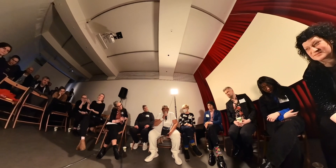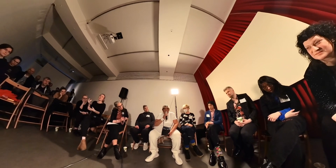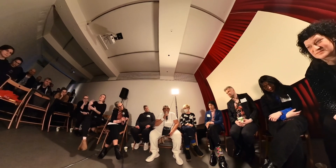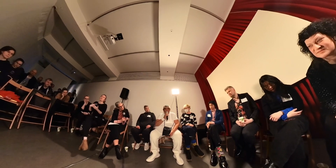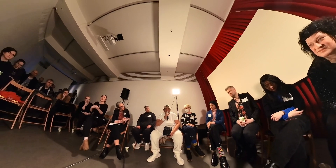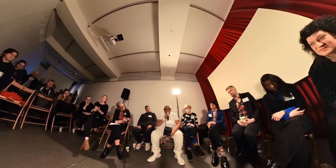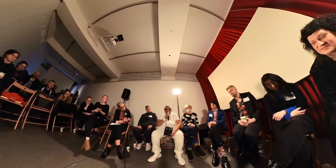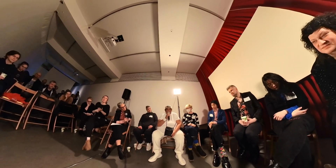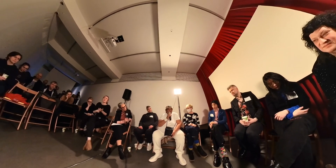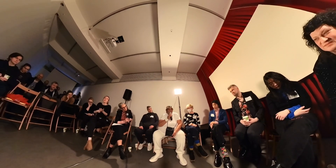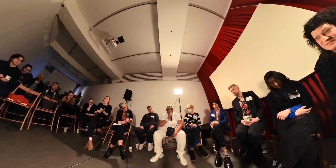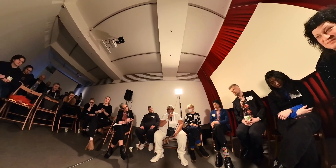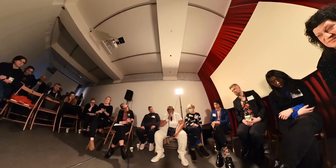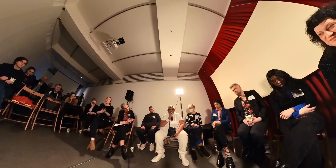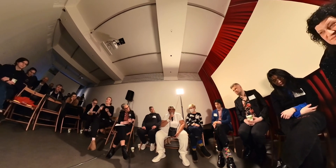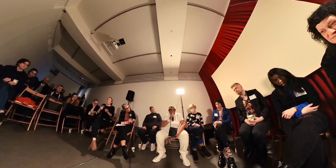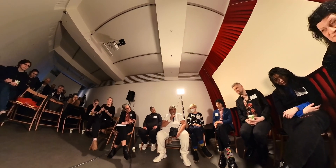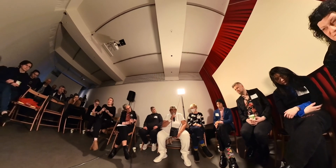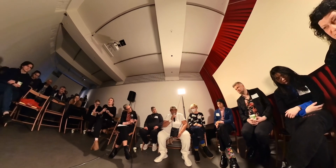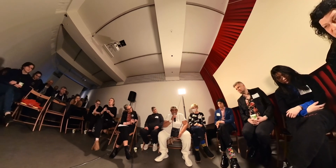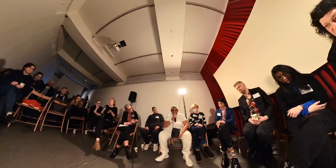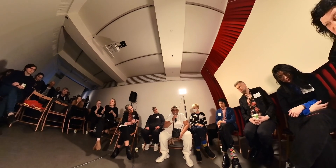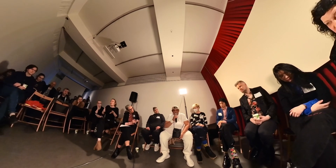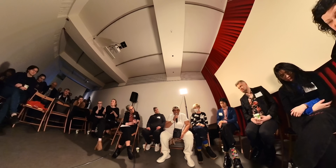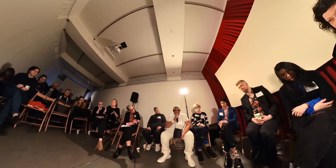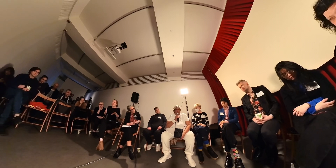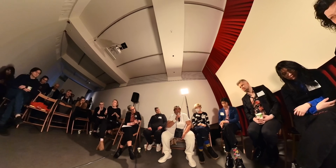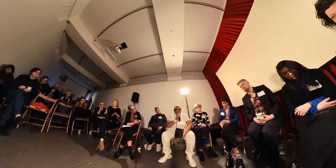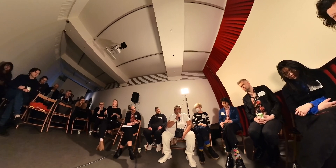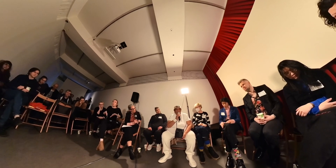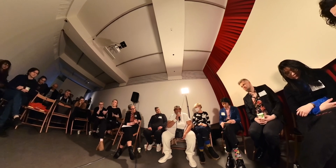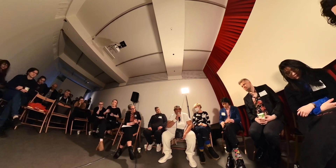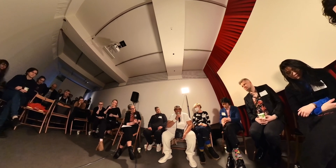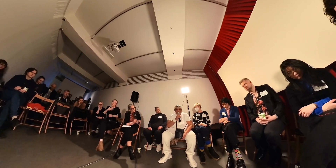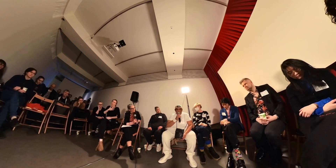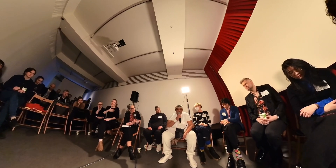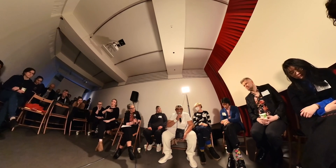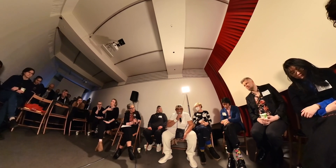A je to na té ulici neskutečně hrozný.